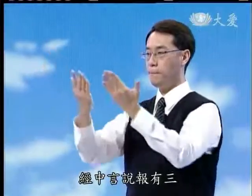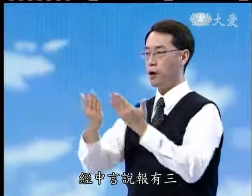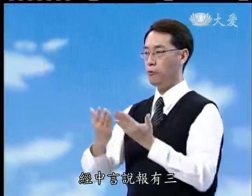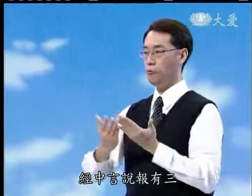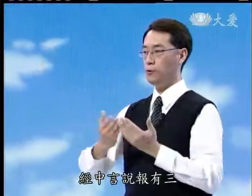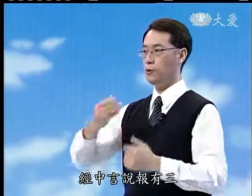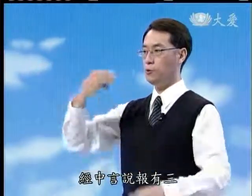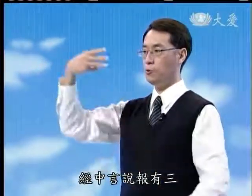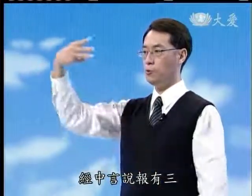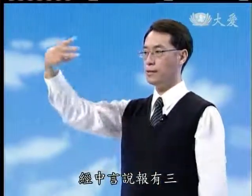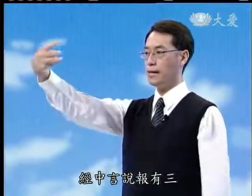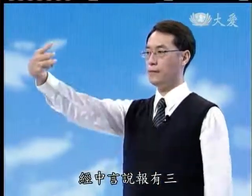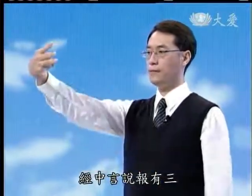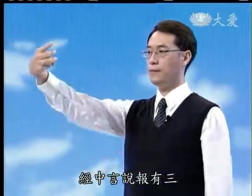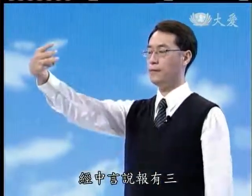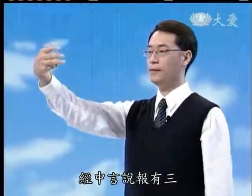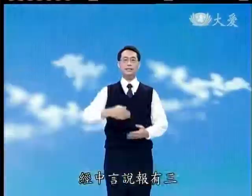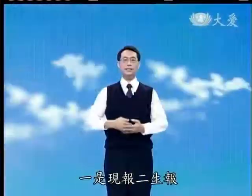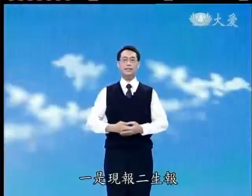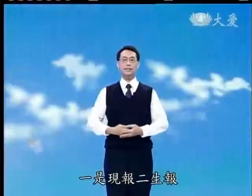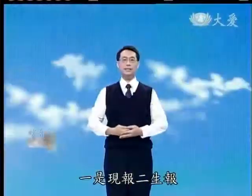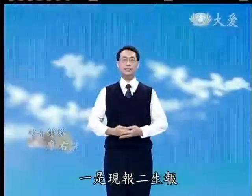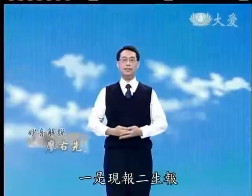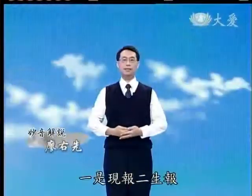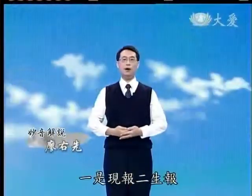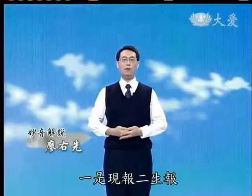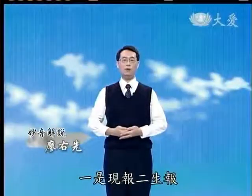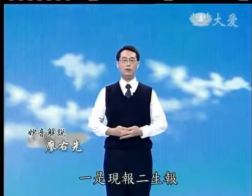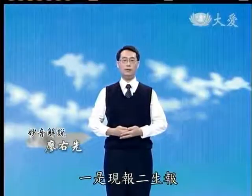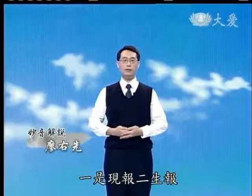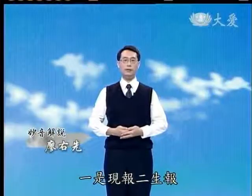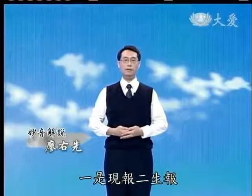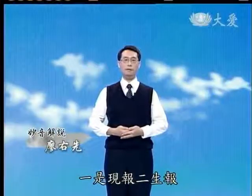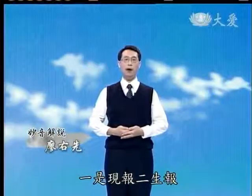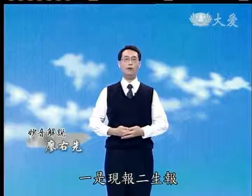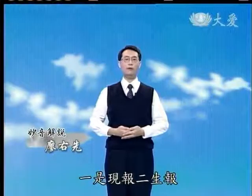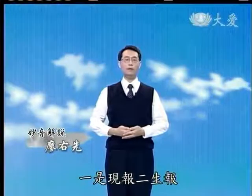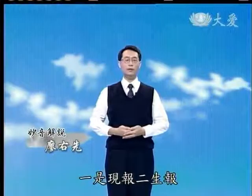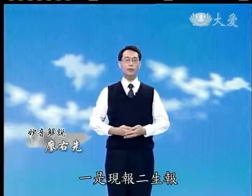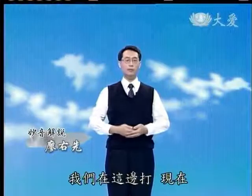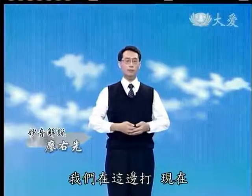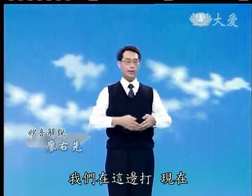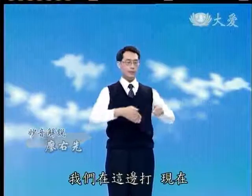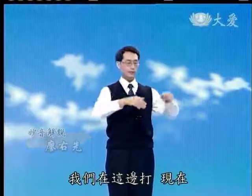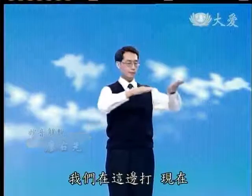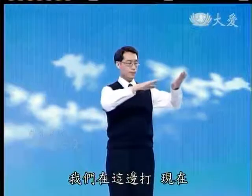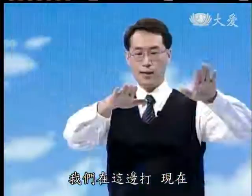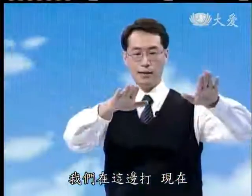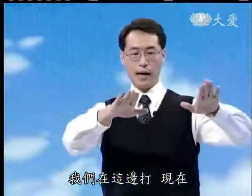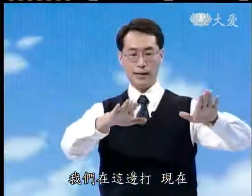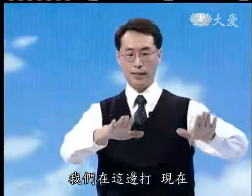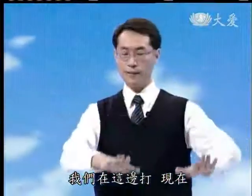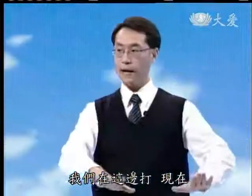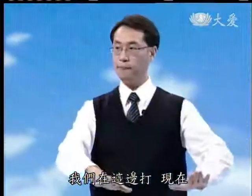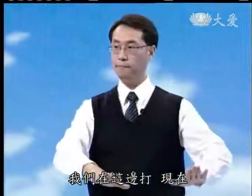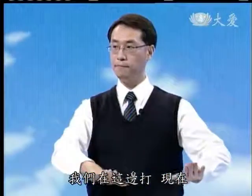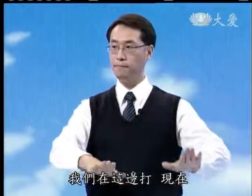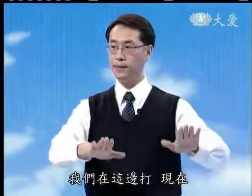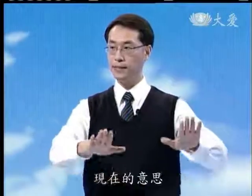报有三，一是现报，二生报。我们在这边打现在，现